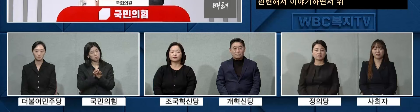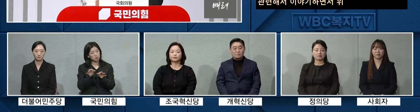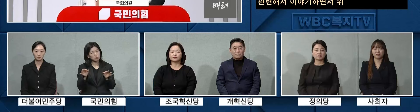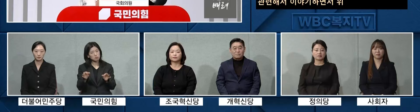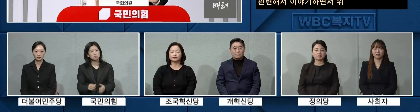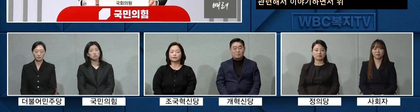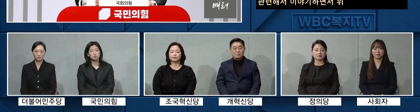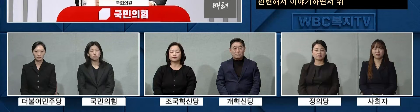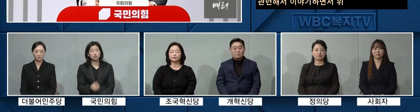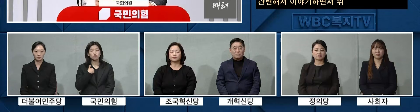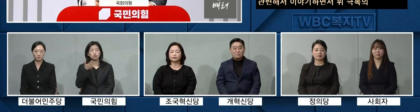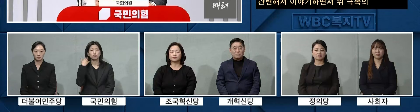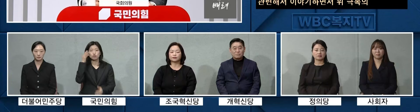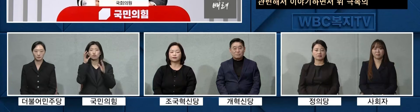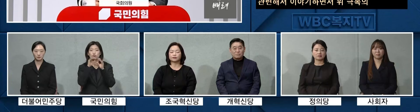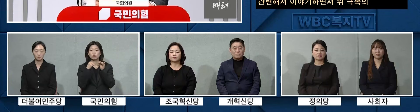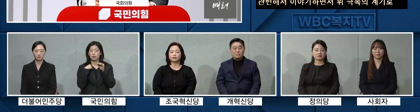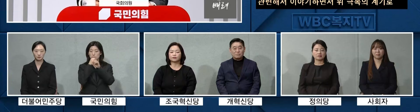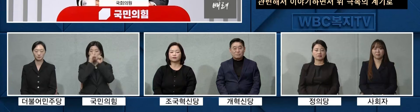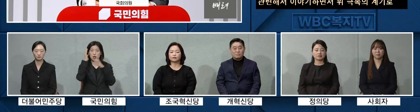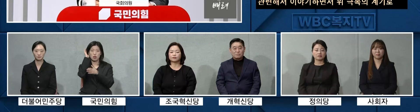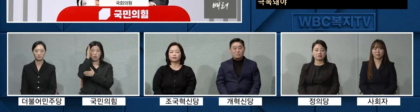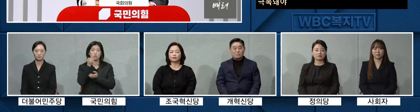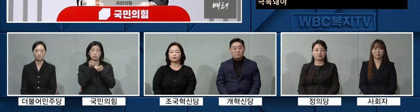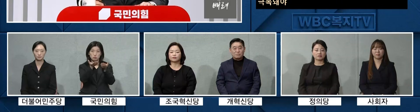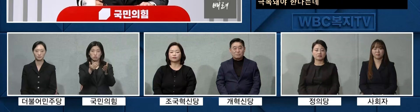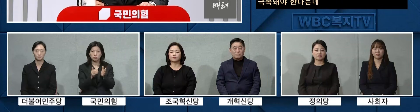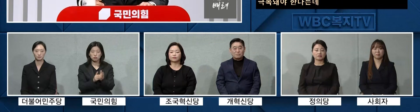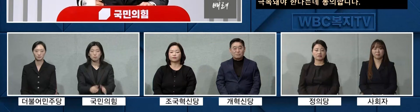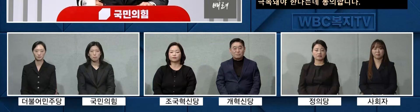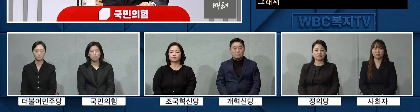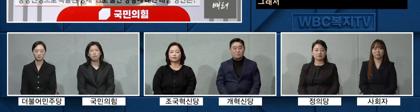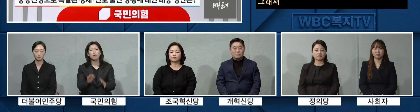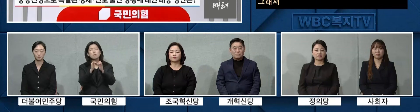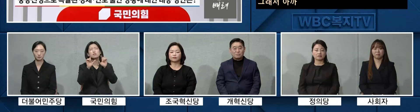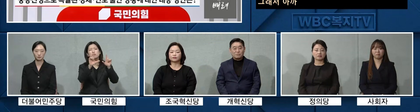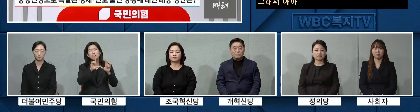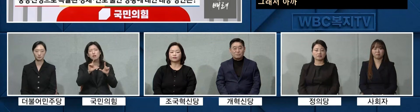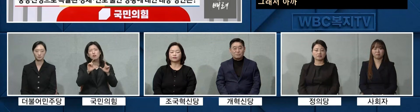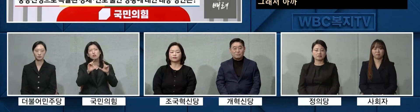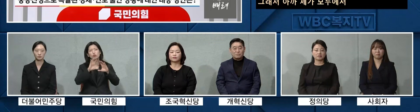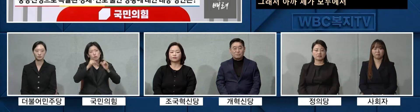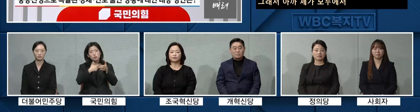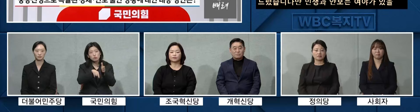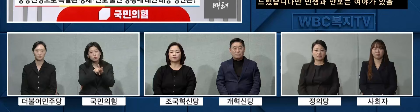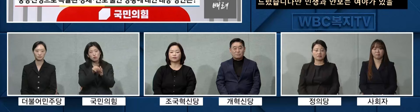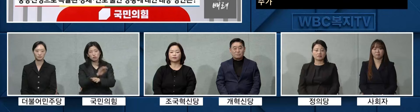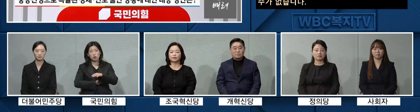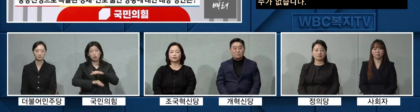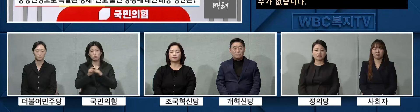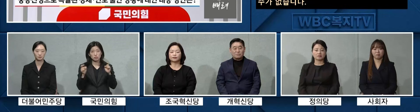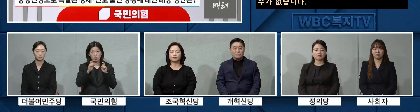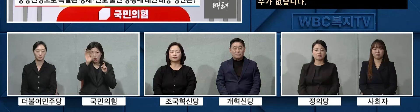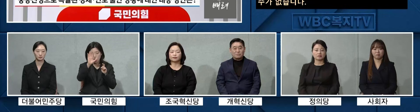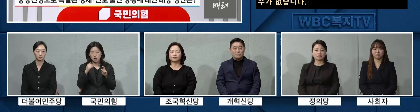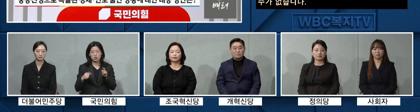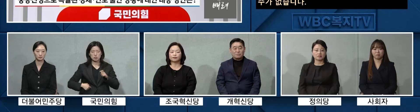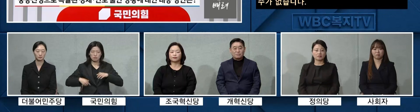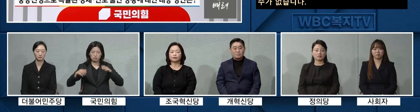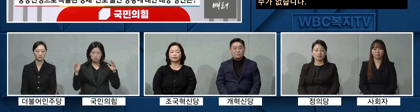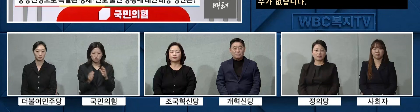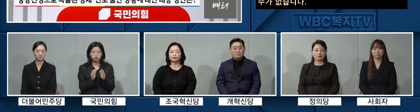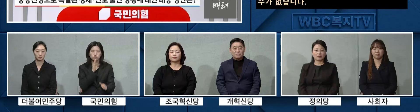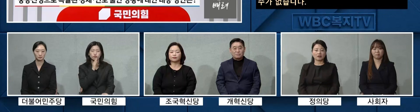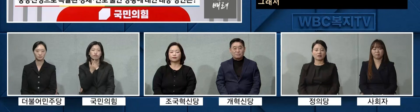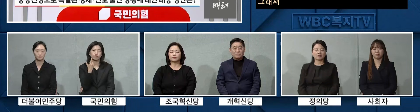모두 말씀에서 말씀을 드렸습니다마는 민생과 안보는 여야가 있을 수가 없습니다. 그래서 범정부 차원에서 그